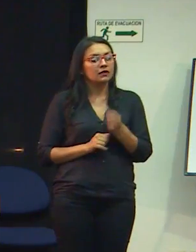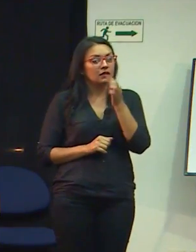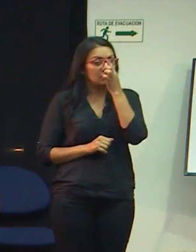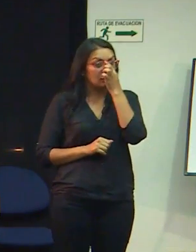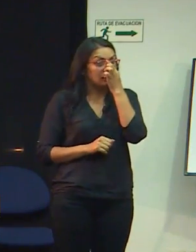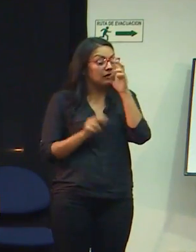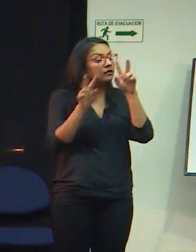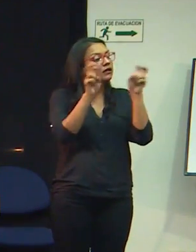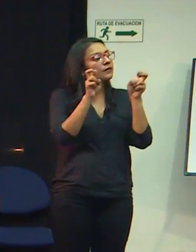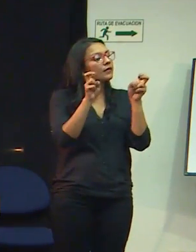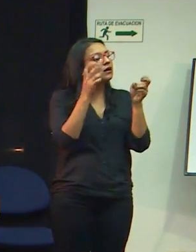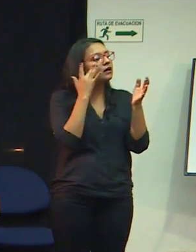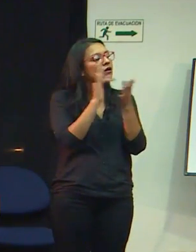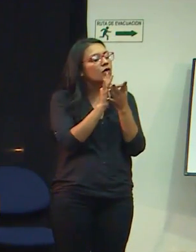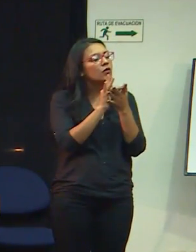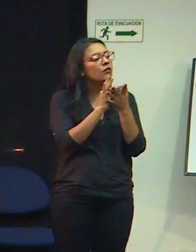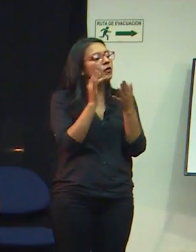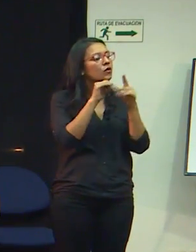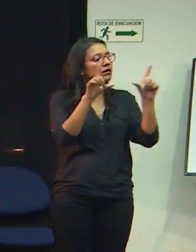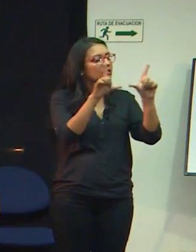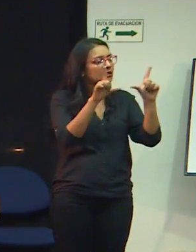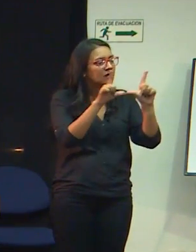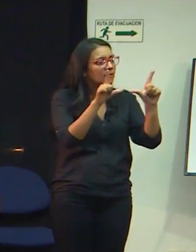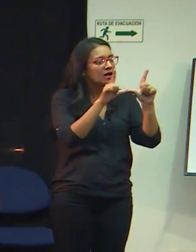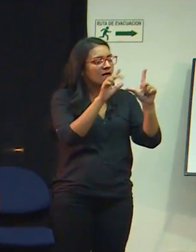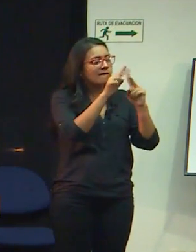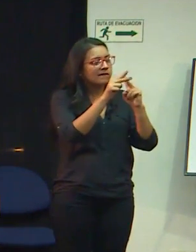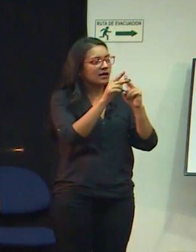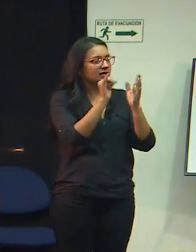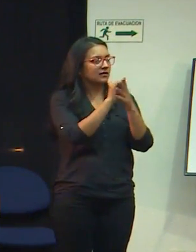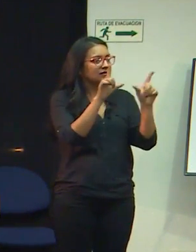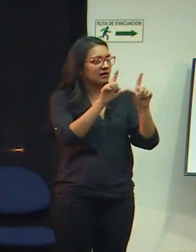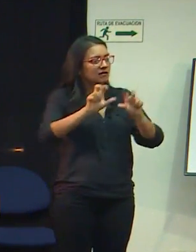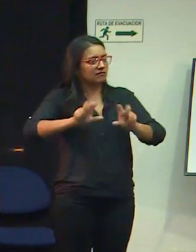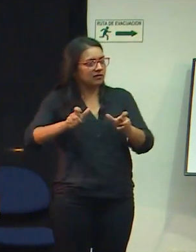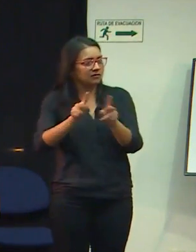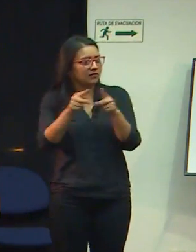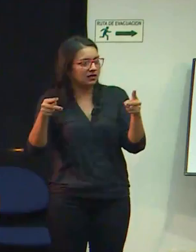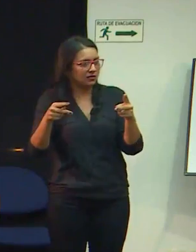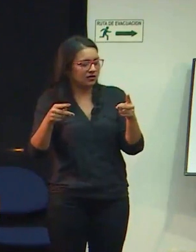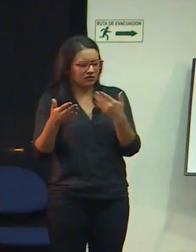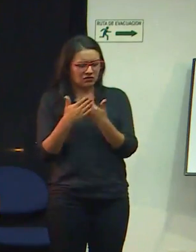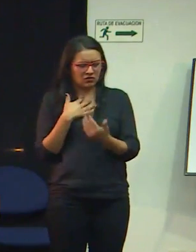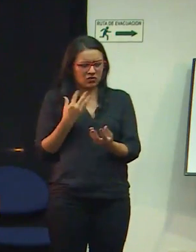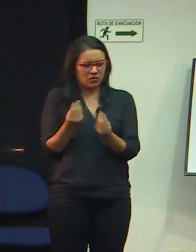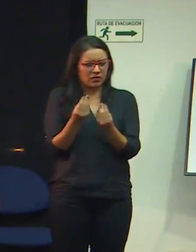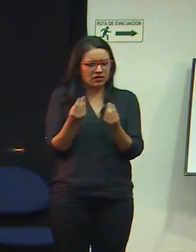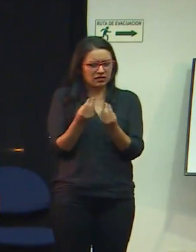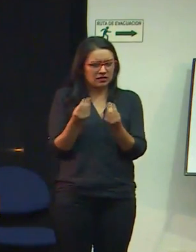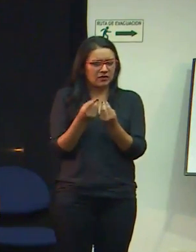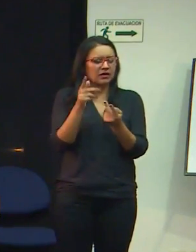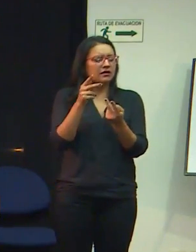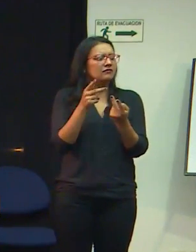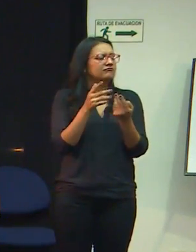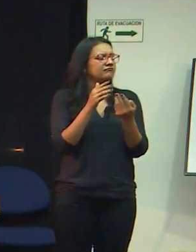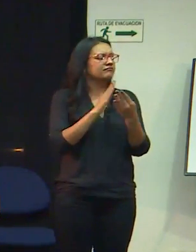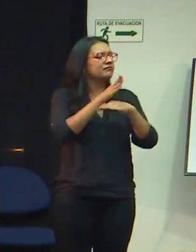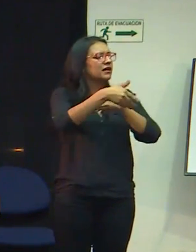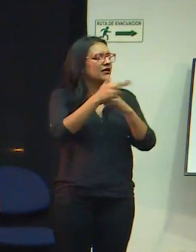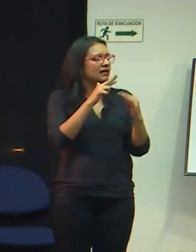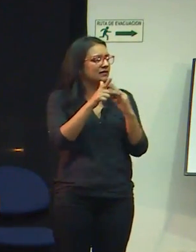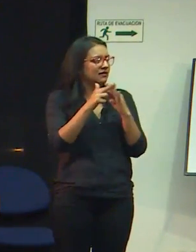de hablar sobre los medios alternativos de comunicación. Nos acompañaban diferentes compañeros de medios alternativos,